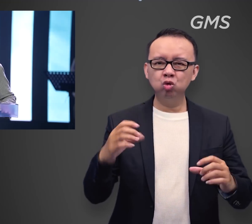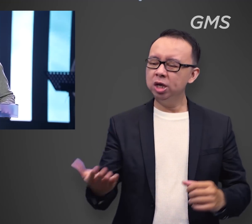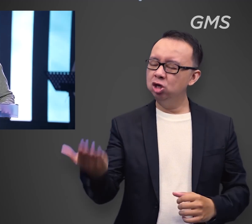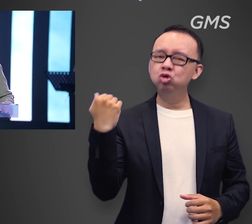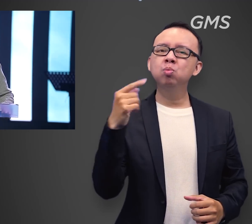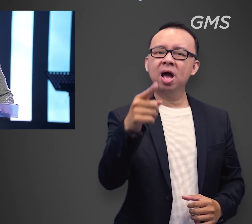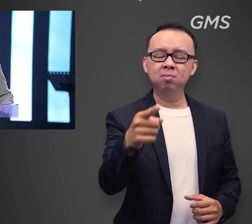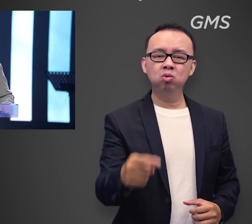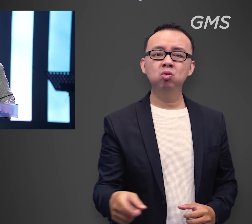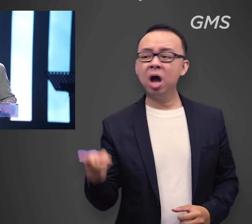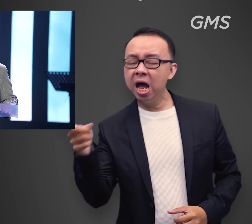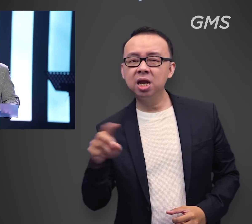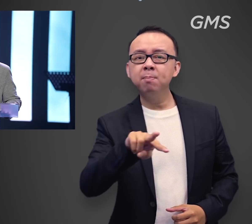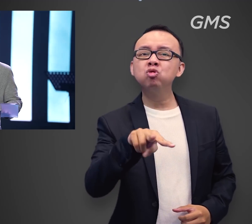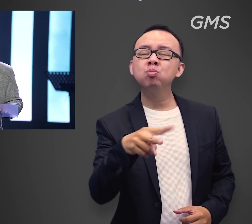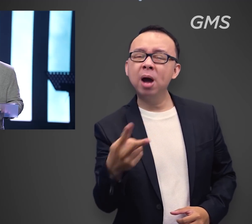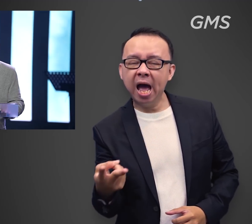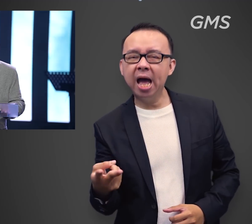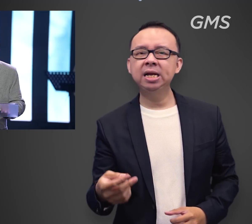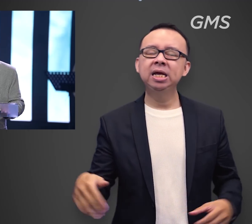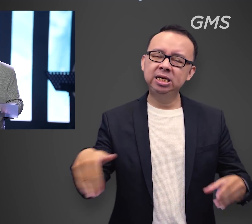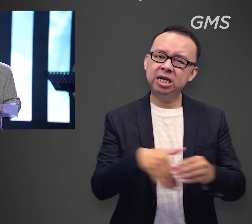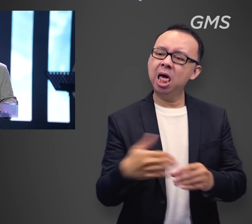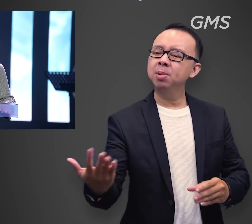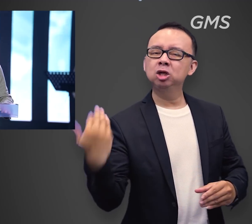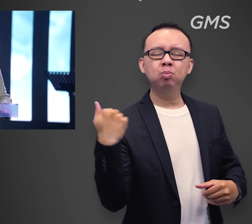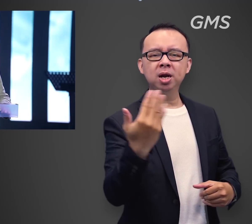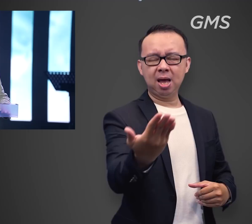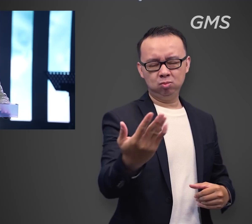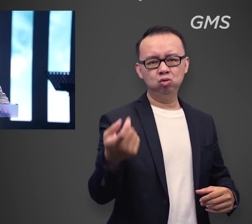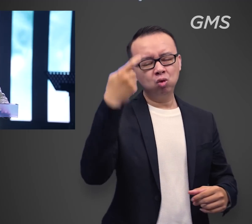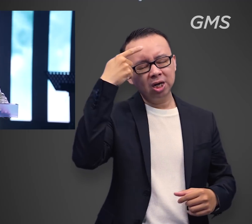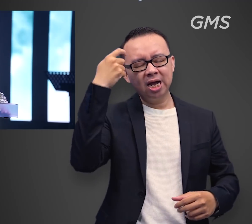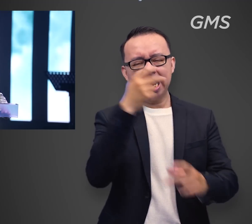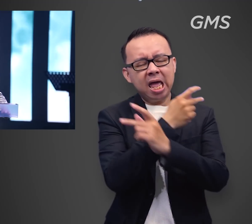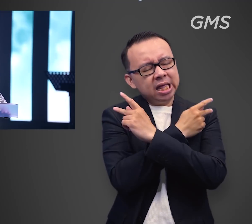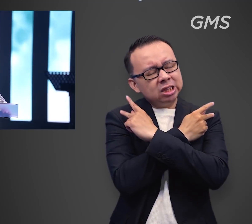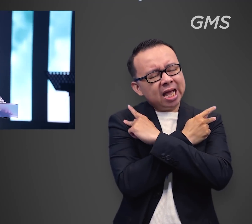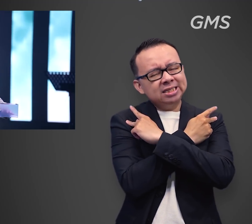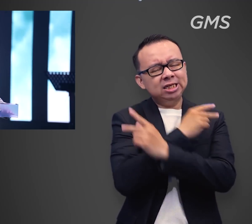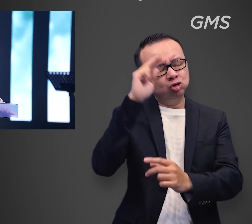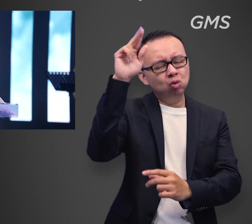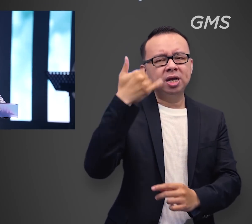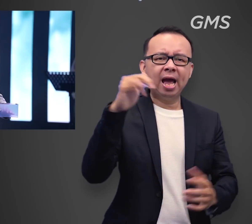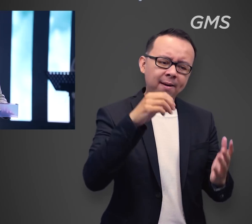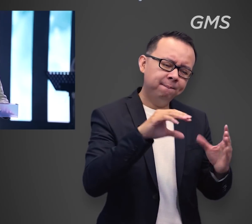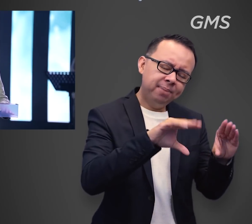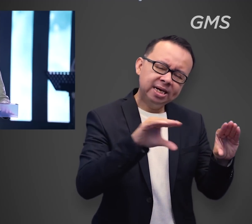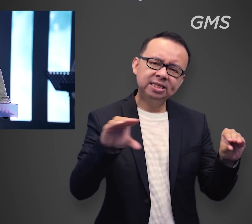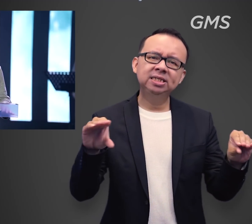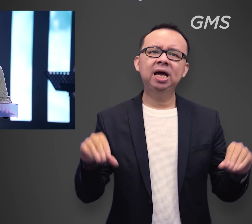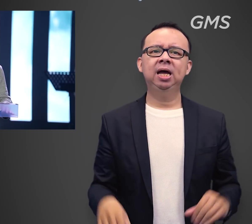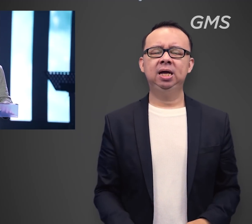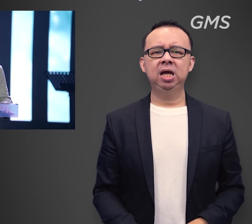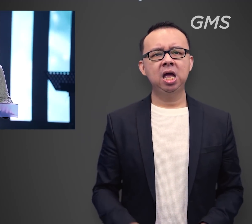terjadi sebuah perubahan demi perubahan di dalam kehidupan Anda oleh karena kasih Tuhan bekerja sekarang ini dalam kehidupan Anda.